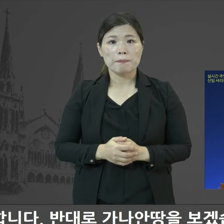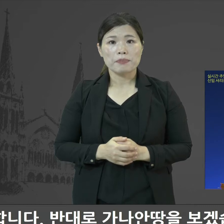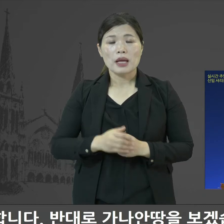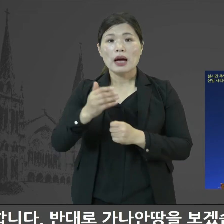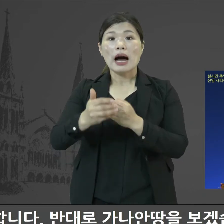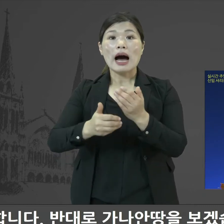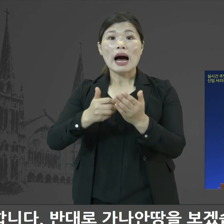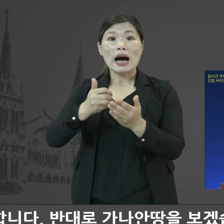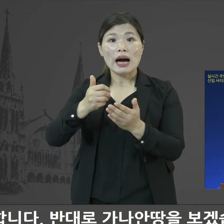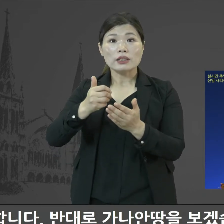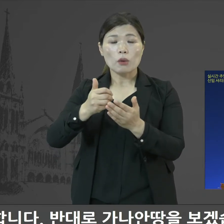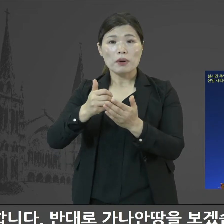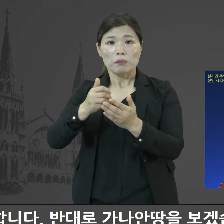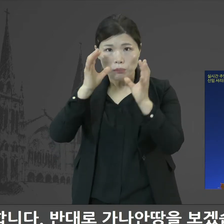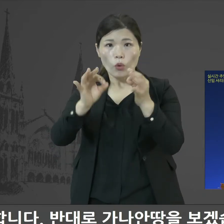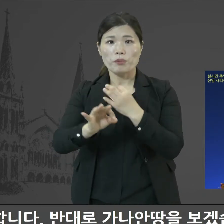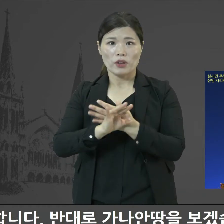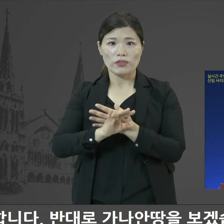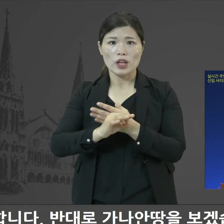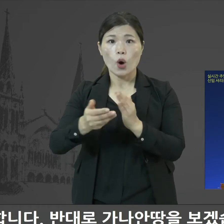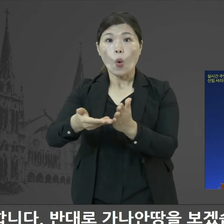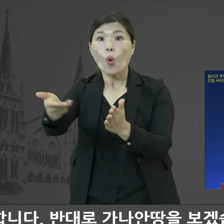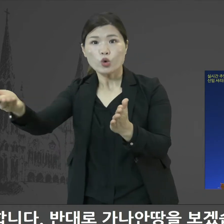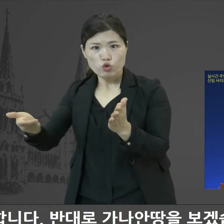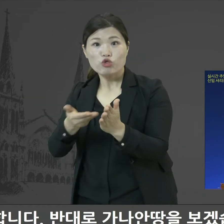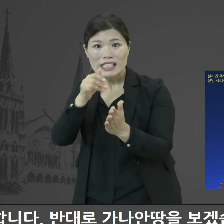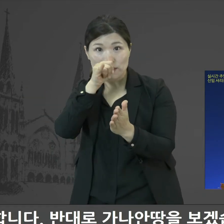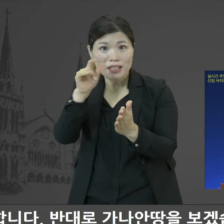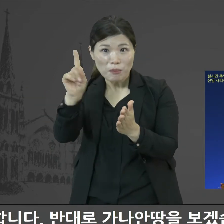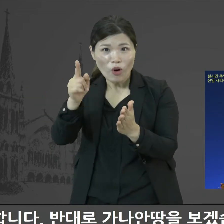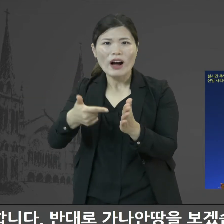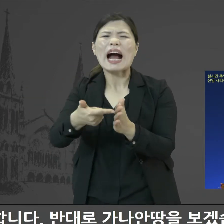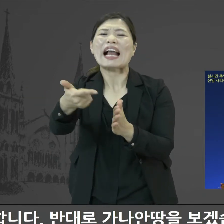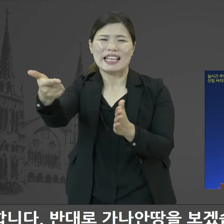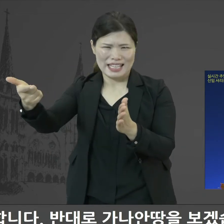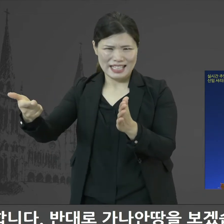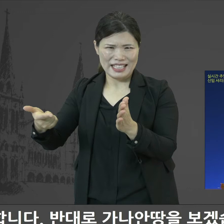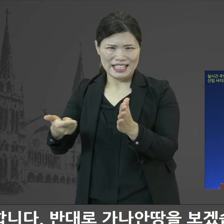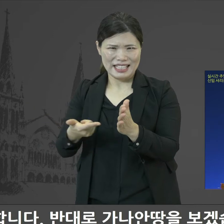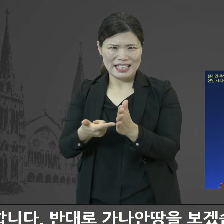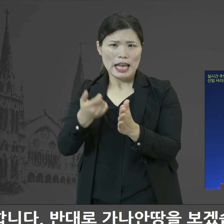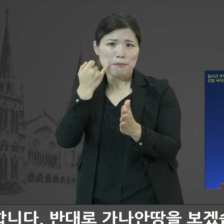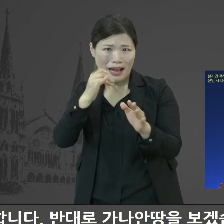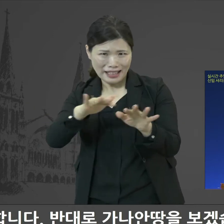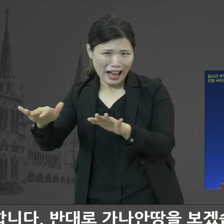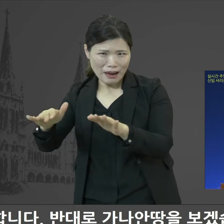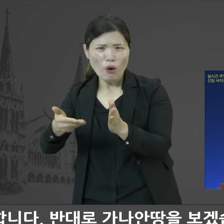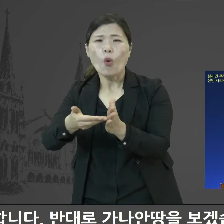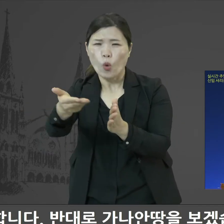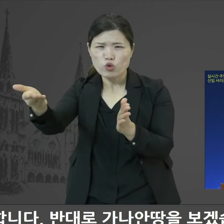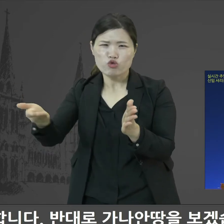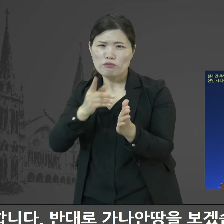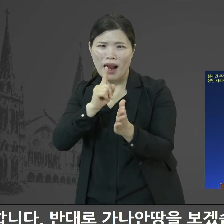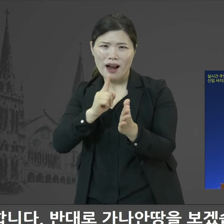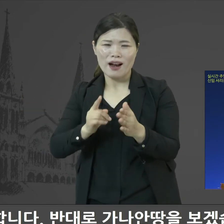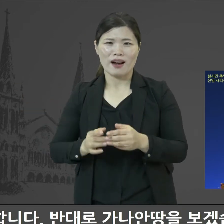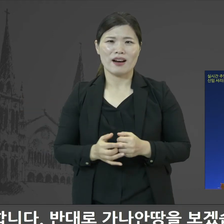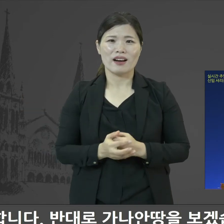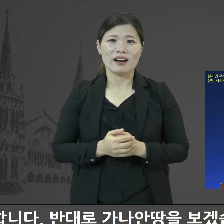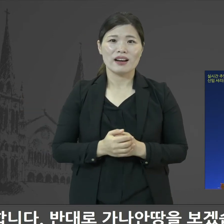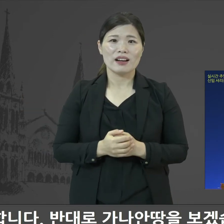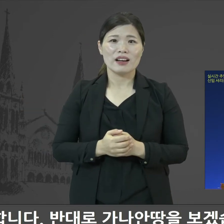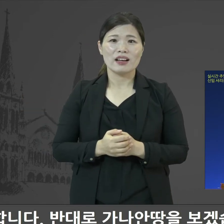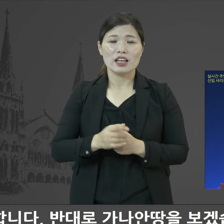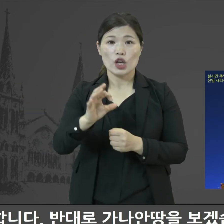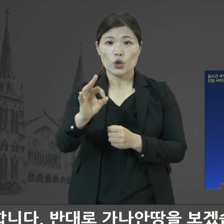하나의 큰 호수가 있긴 하죠. 우리가 잘 아는 호수 이름이 뭡니까? 갈릴리 바다 혹은 호수라고 얘기하는데